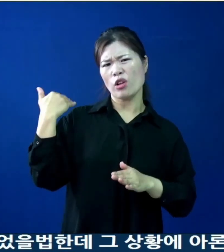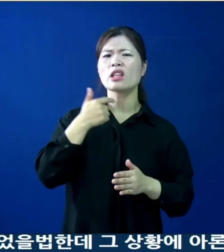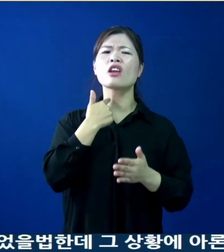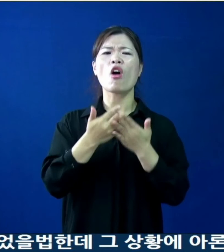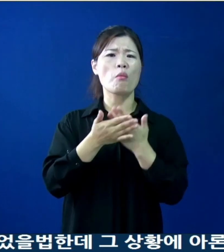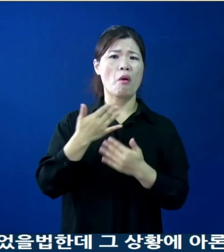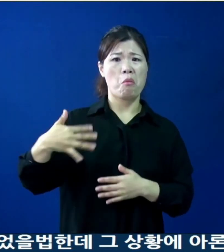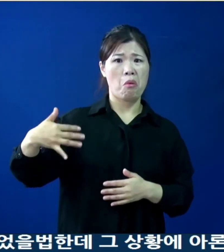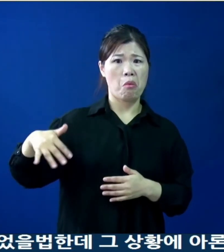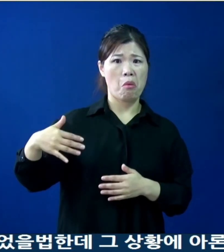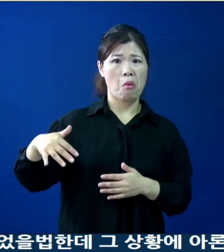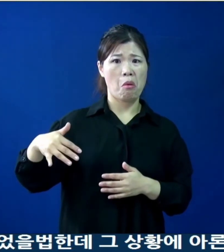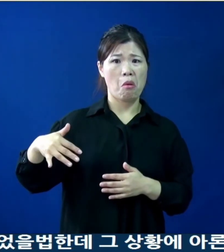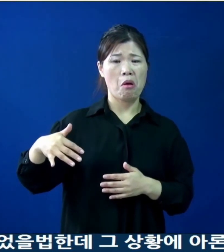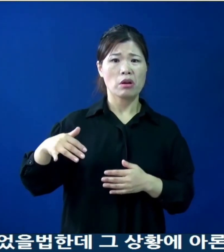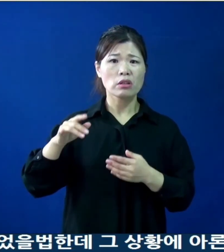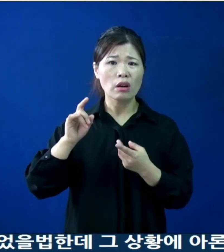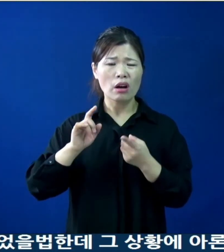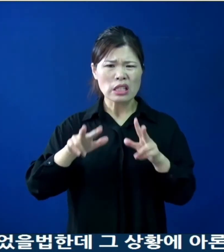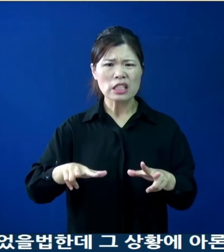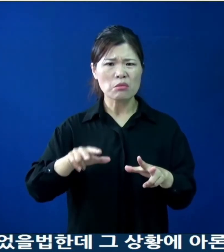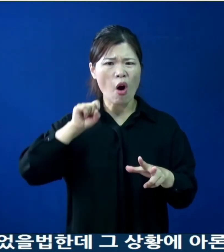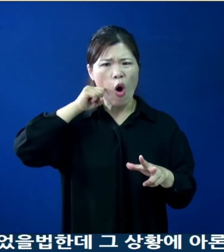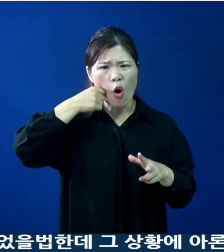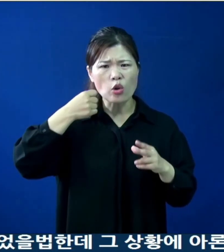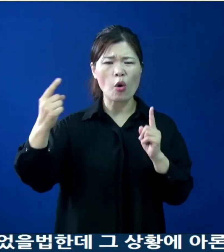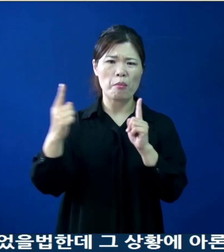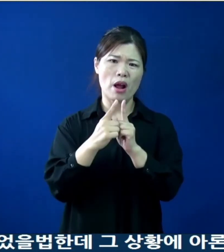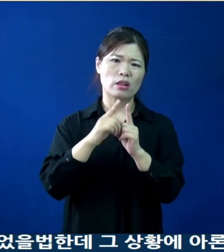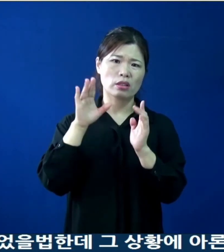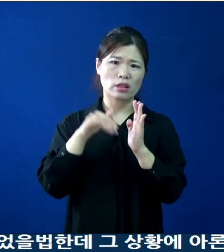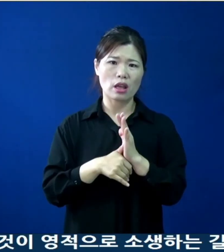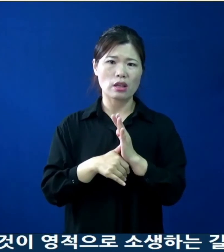못한 어려움과 위기를 맞이하면서 나의 인생에도